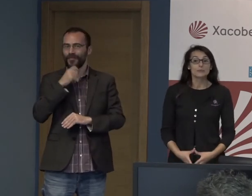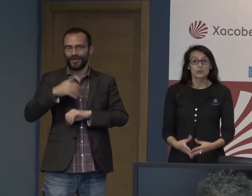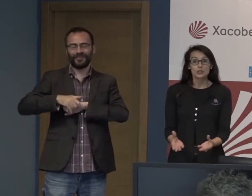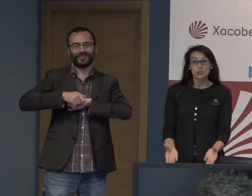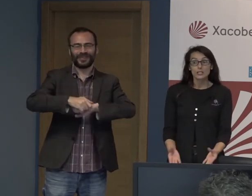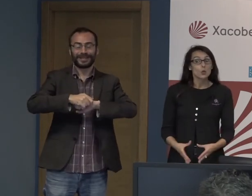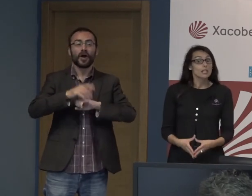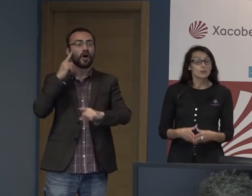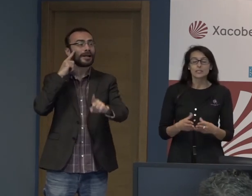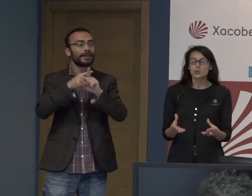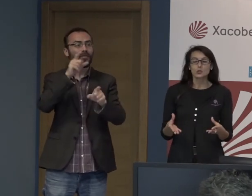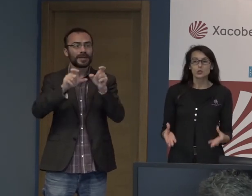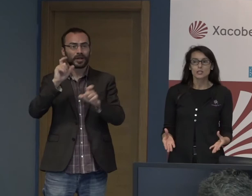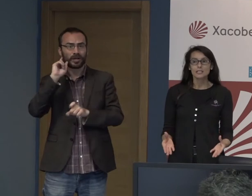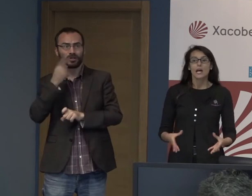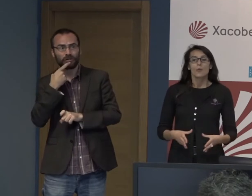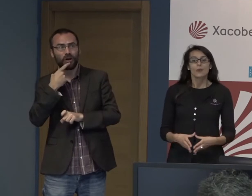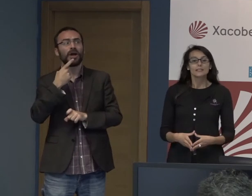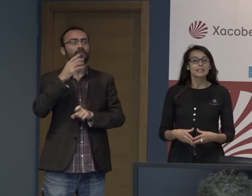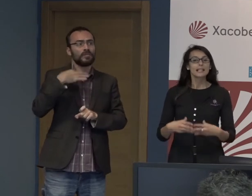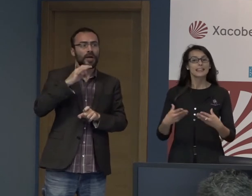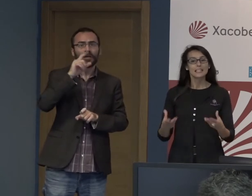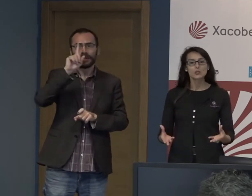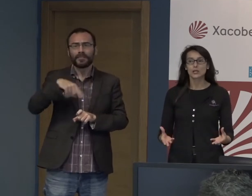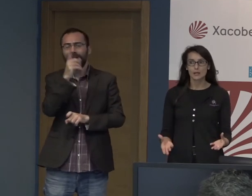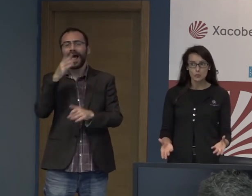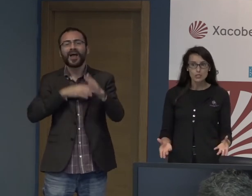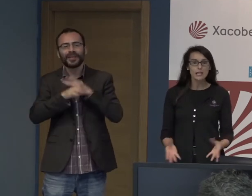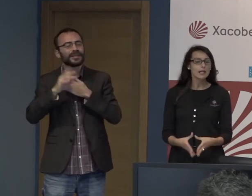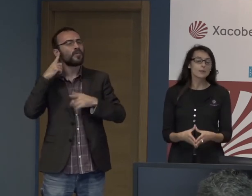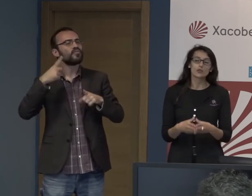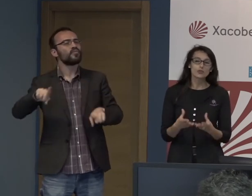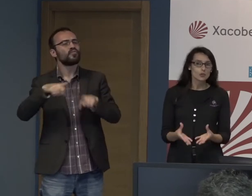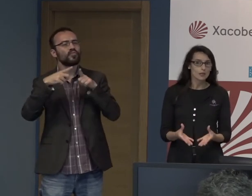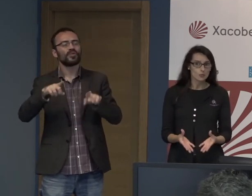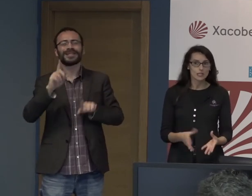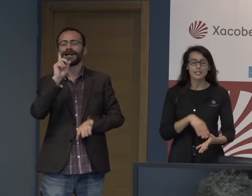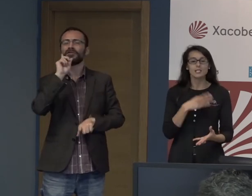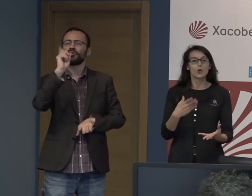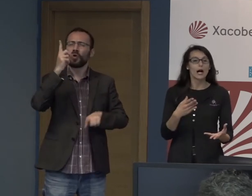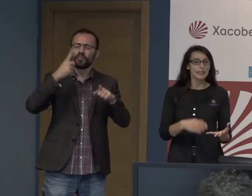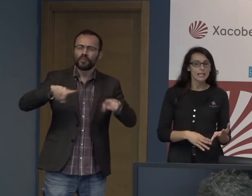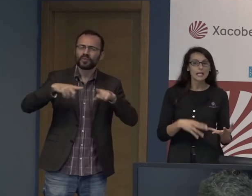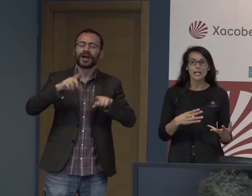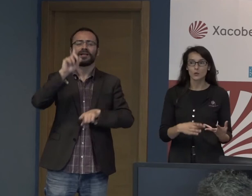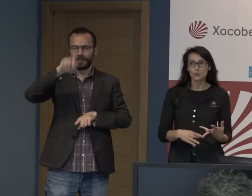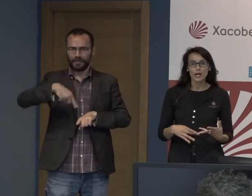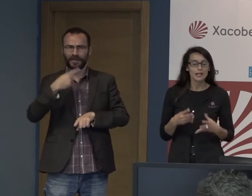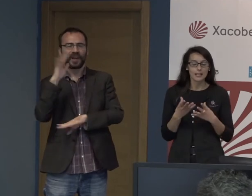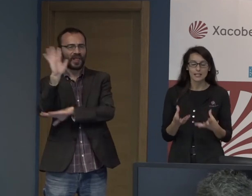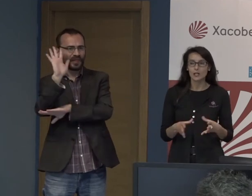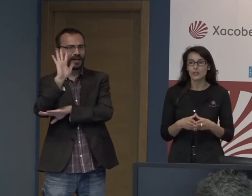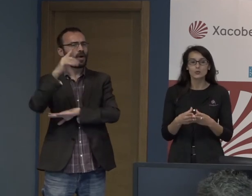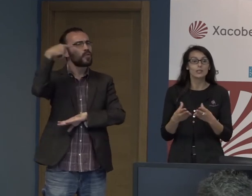Que las personas sordas o las personas que no son sordas puedan tener acceso a la música, pero no solo a la música, sino al cine, a la cultura